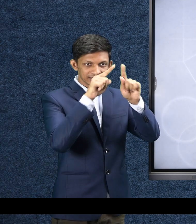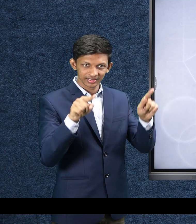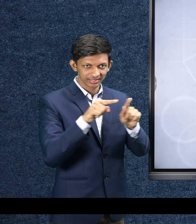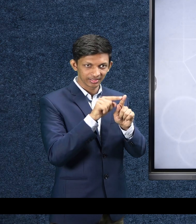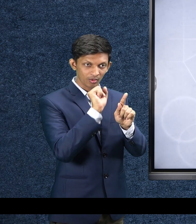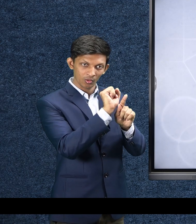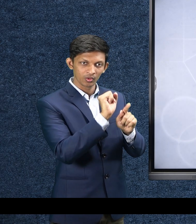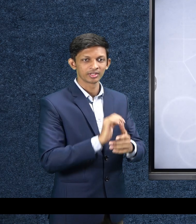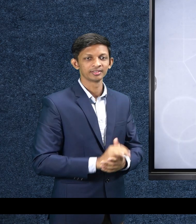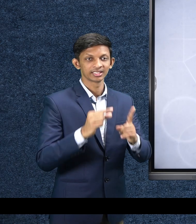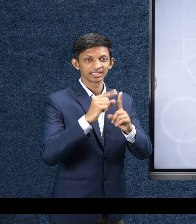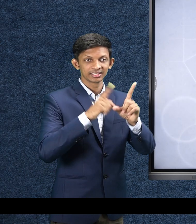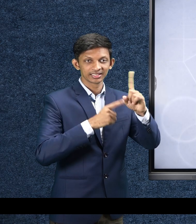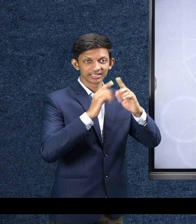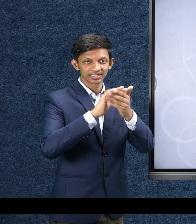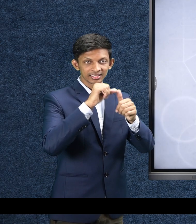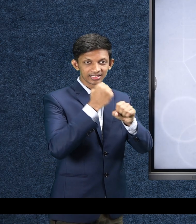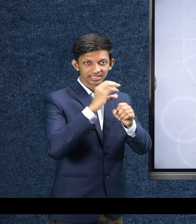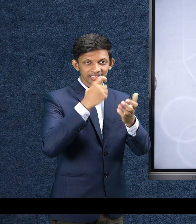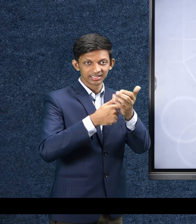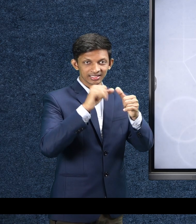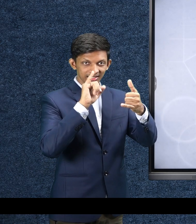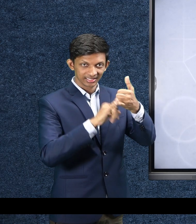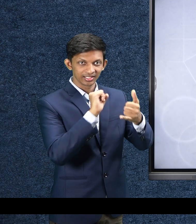अँगल बायसेक्टर, पायथागोरस प्रमेय,